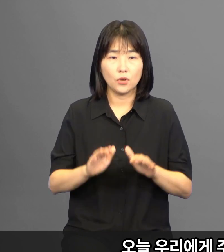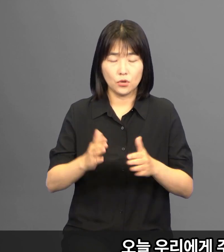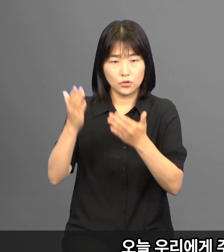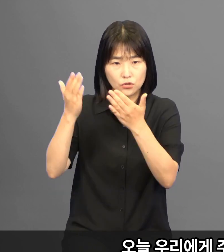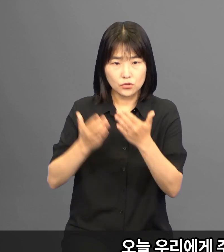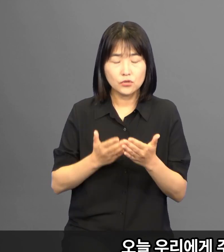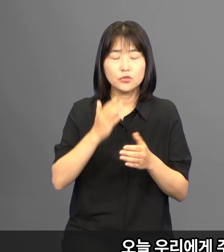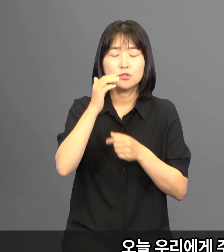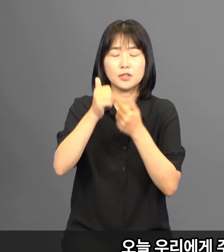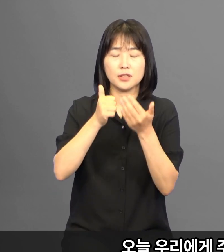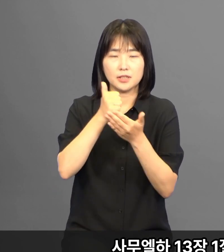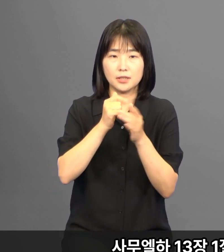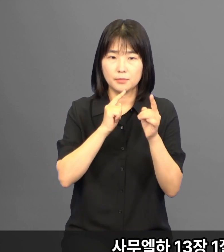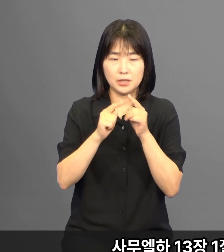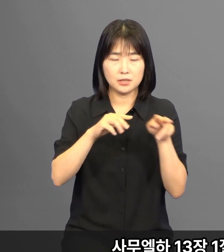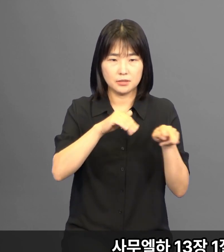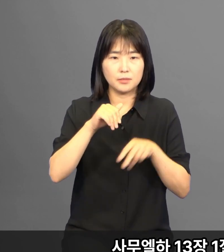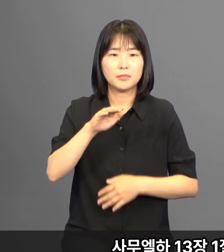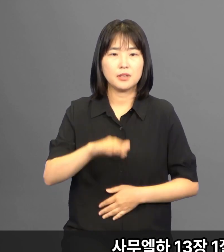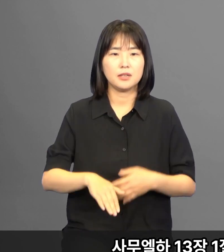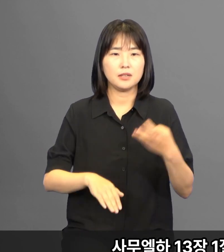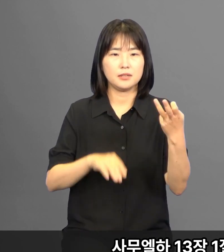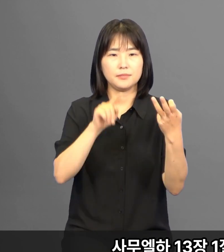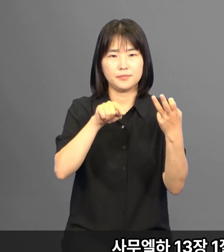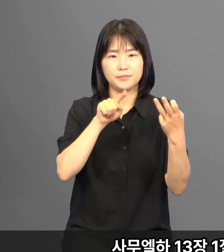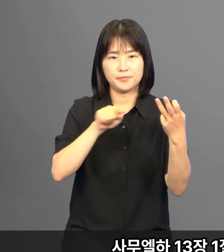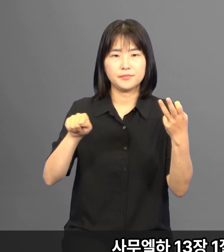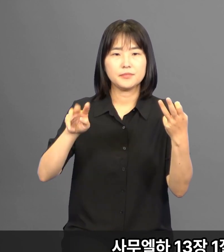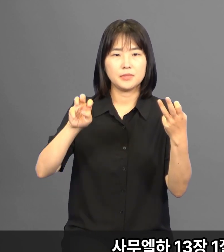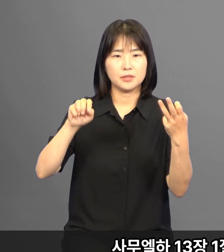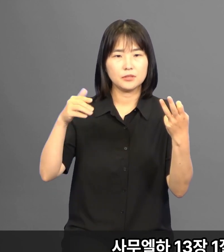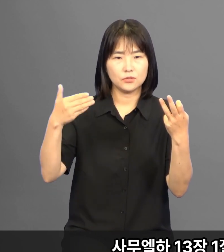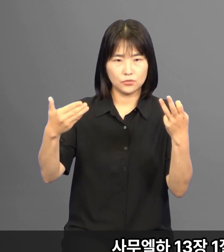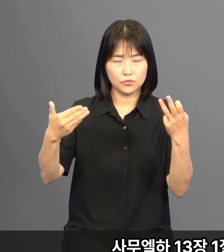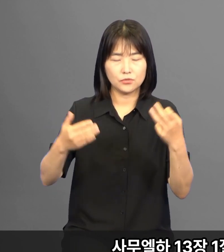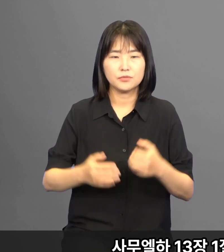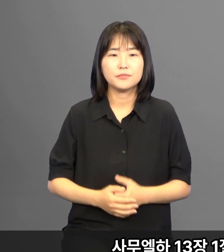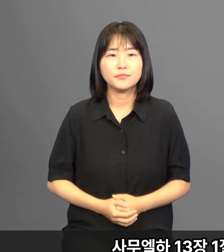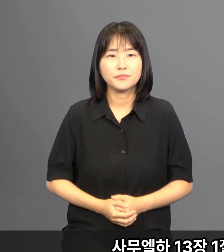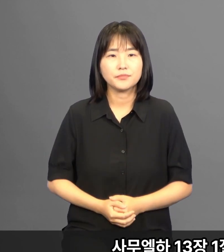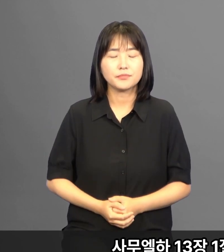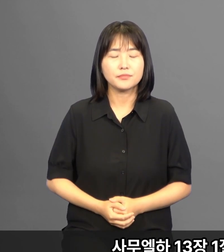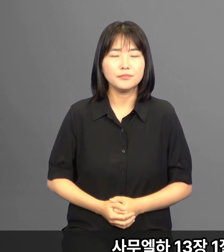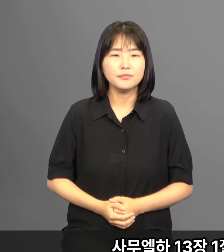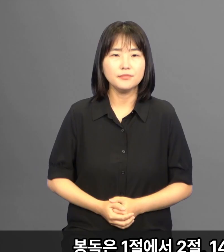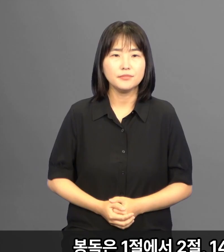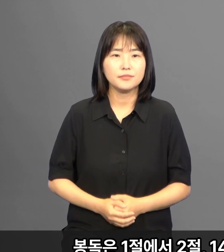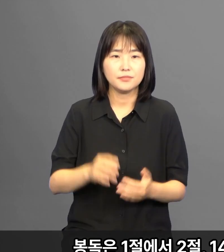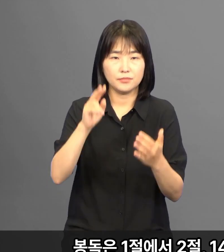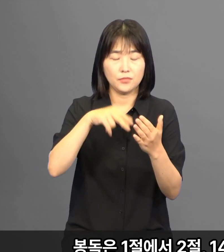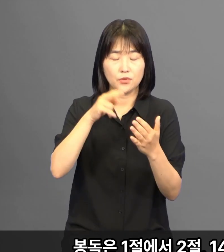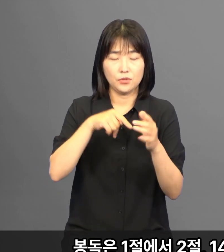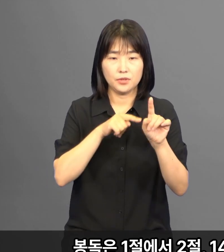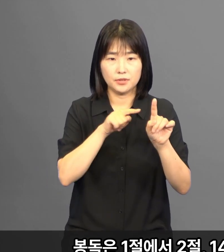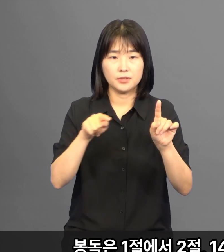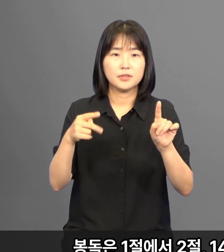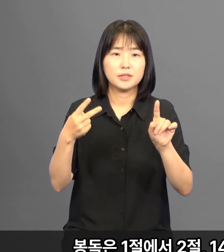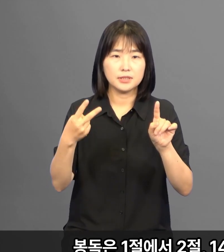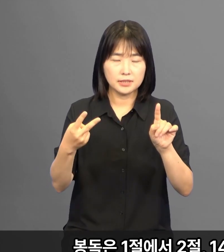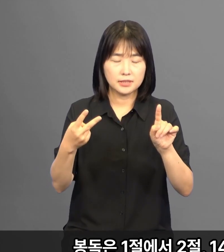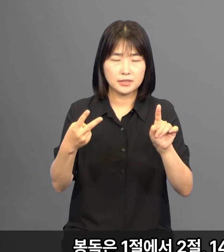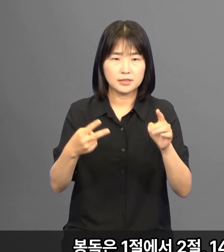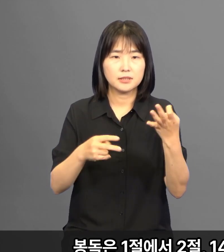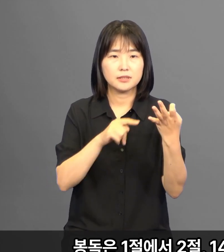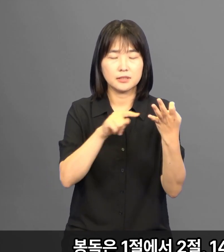오늘 우리에게 주시는 하나님의 말씀은 사무엘하 13장 1절에서 39절 말씀입니다. 봉독은 1절에서